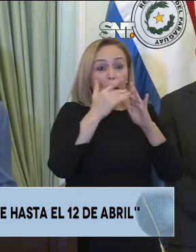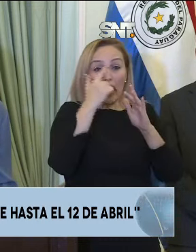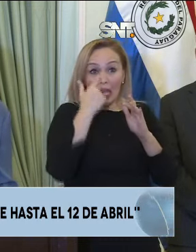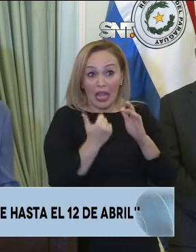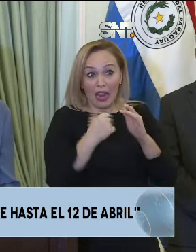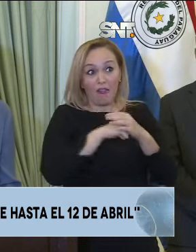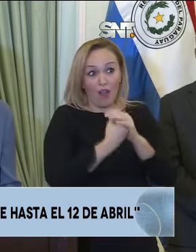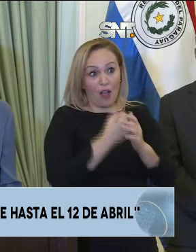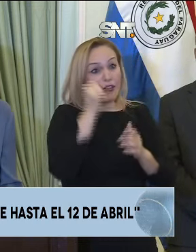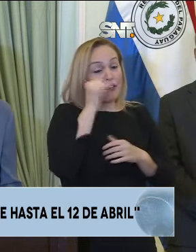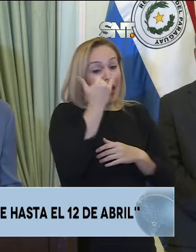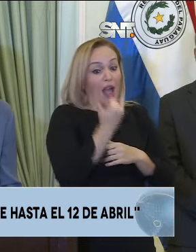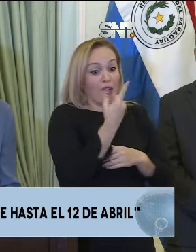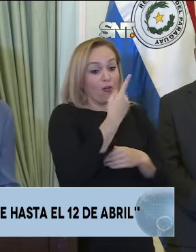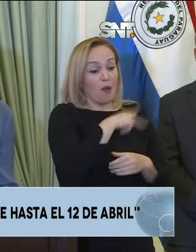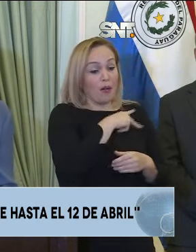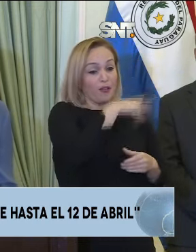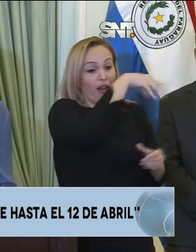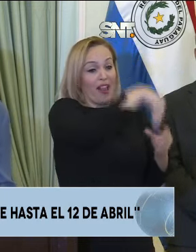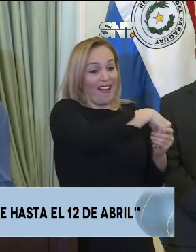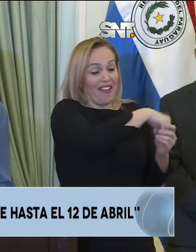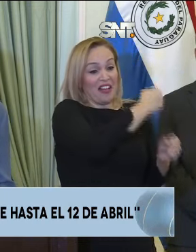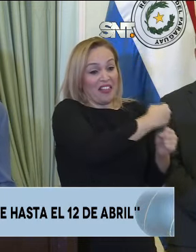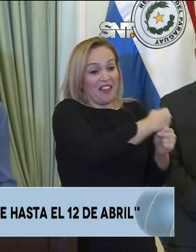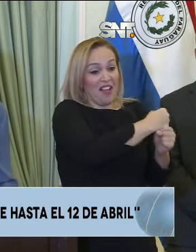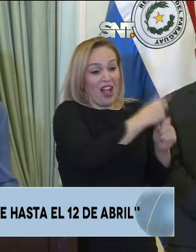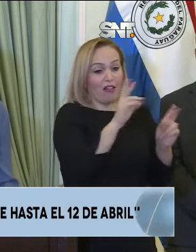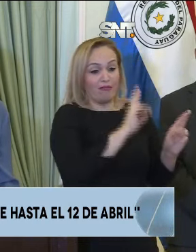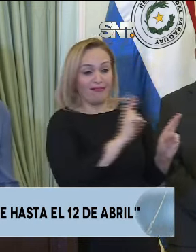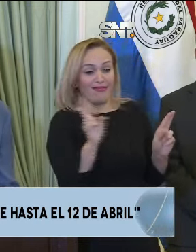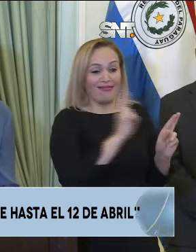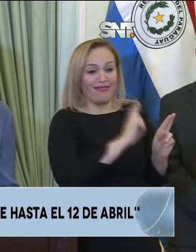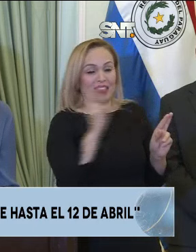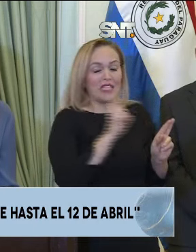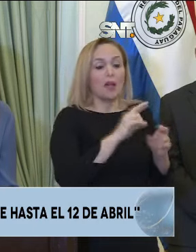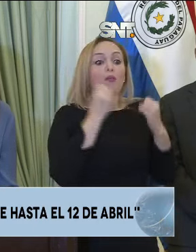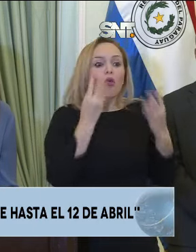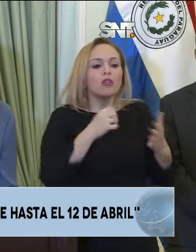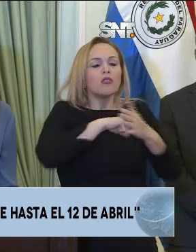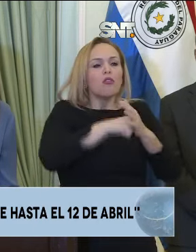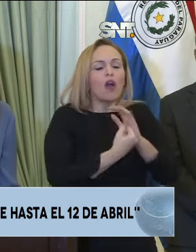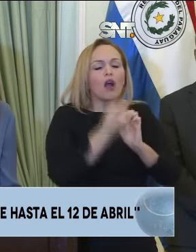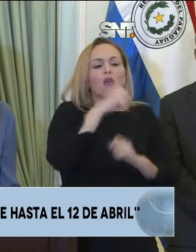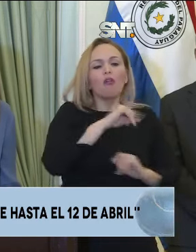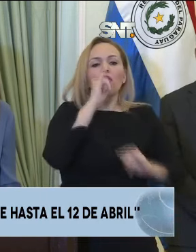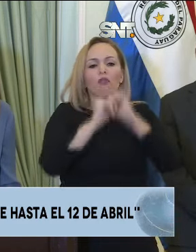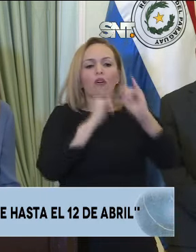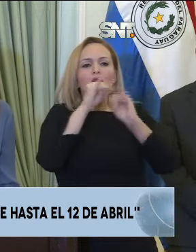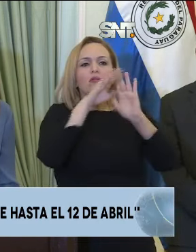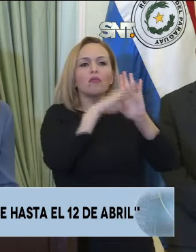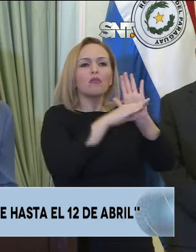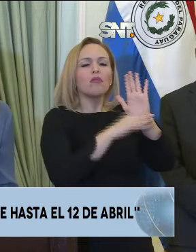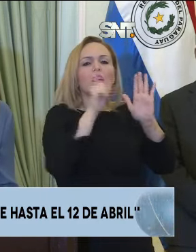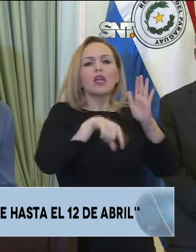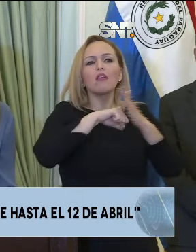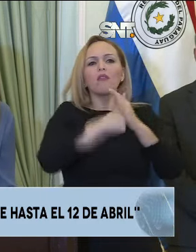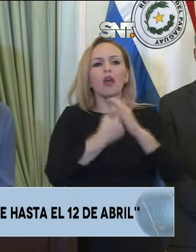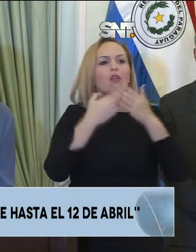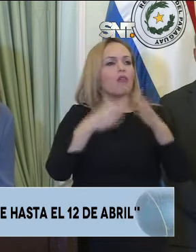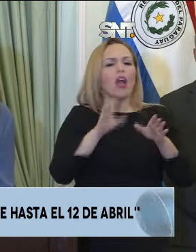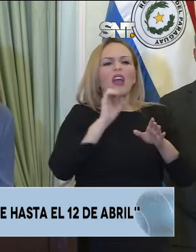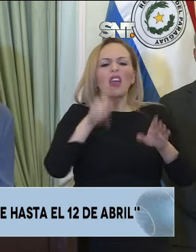vigilando eso, hay servicios técnicos vinculados al banco. Entonces, todo lo que el Banco Central disponga que es necesario para que el flujo, para que el sistema